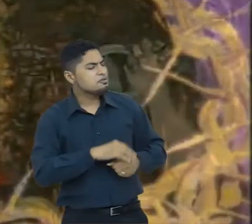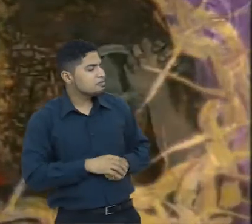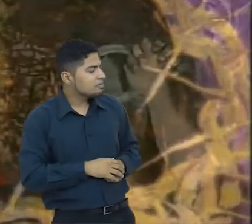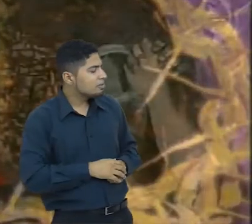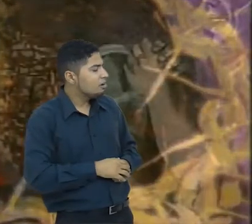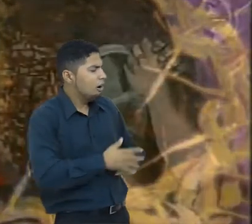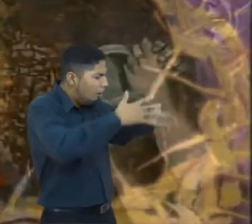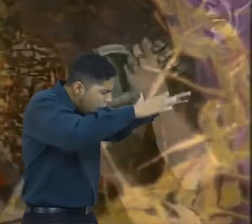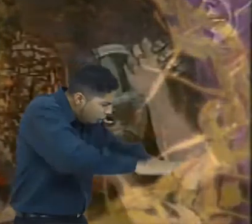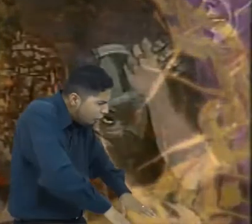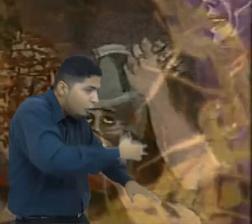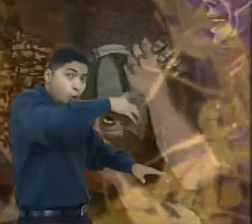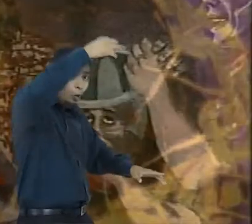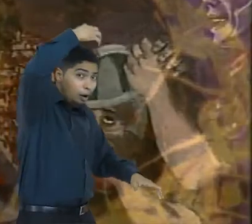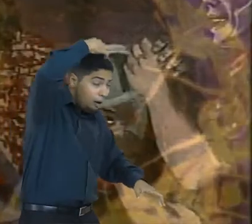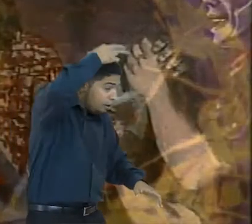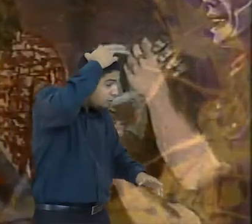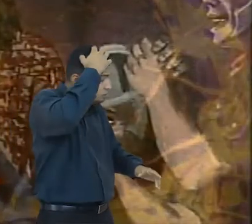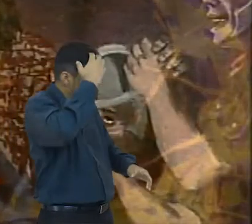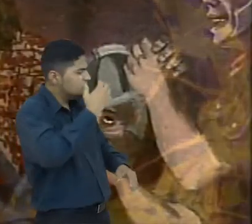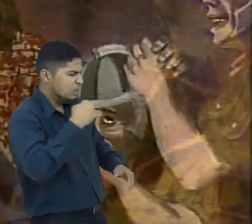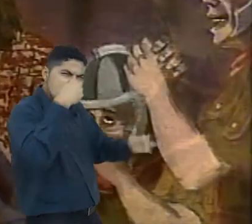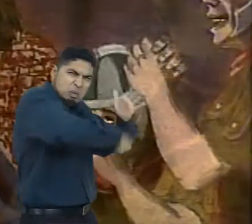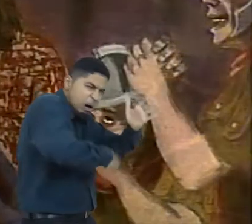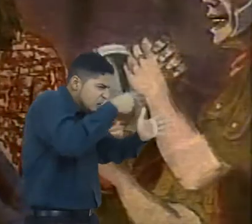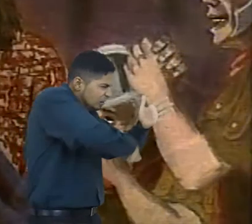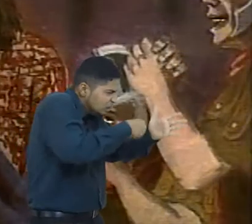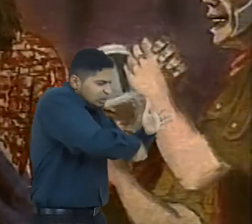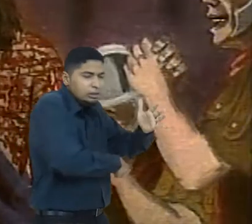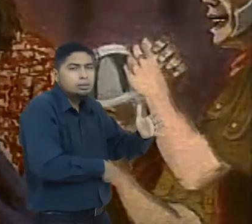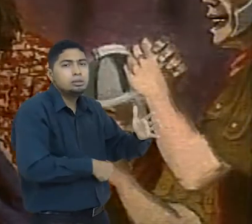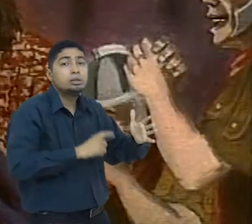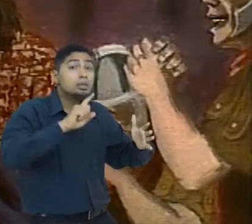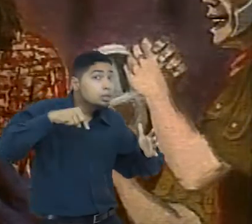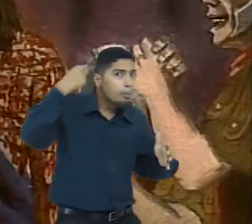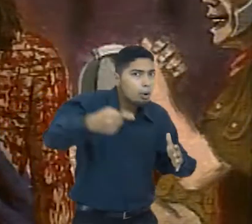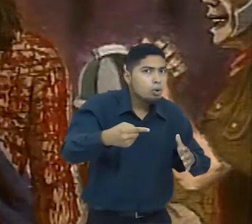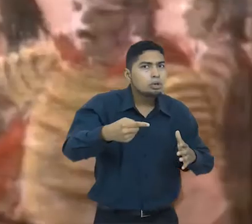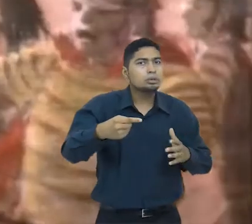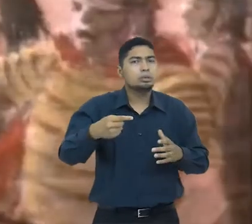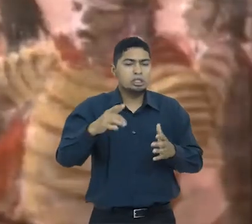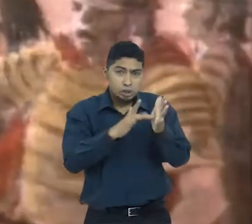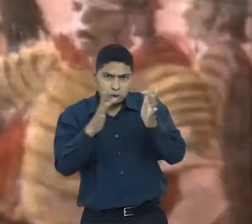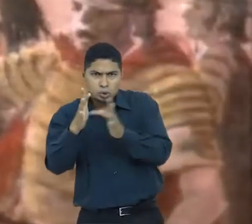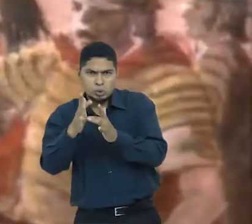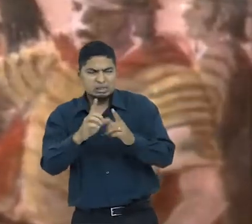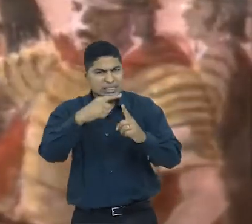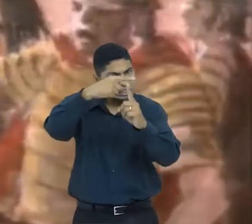exclamaram: Ah, viva o rei dos judeus! E davam-lhe socos. Depois, fizeram